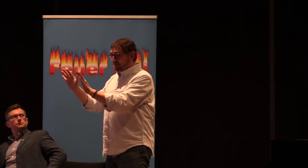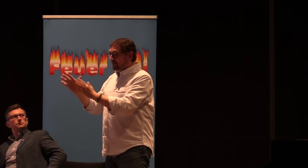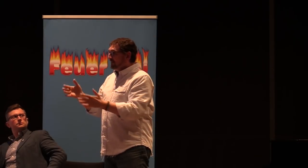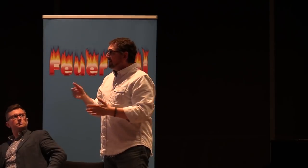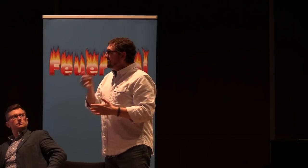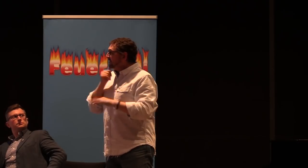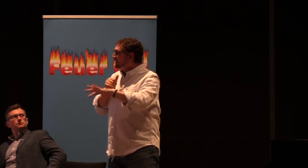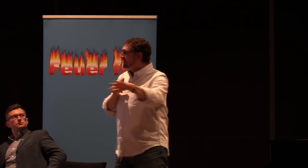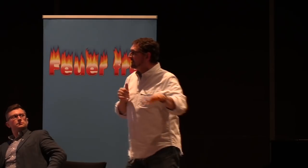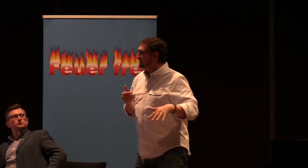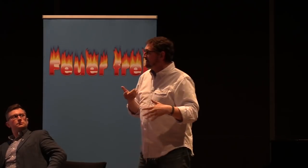hoch.